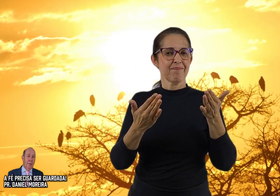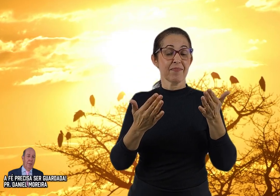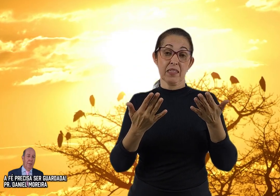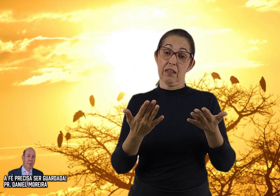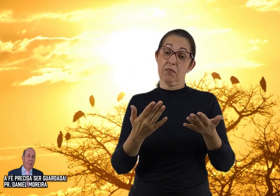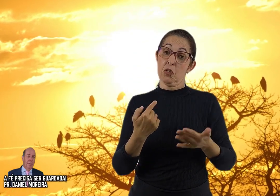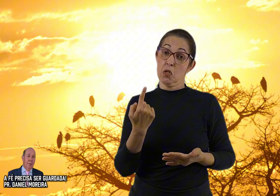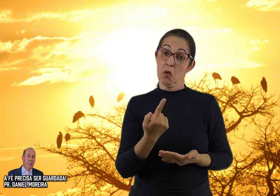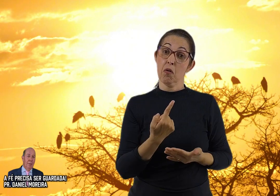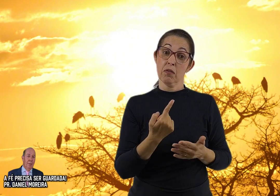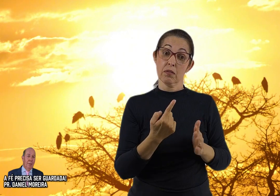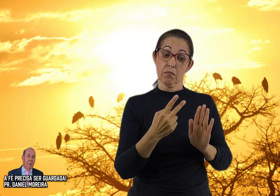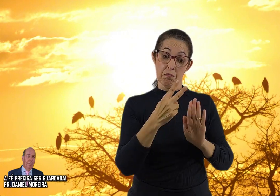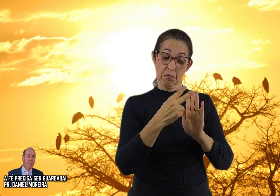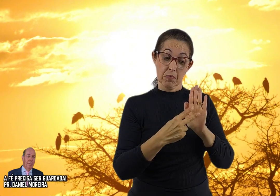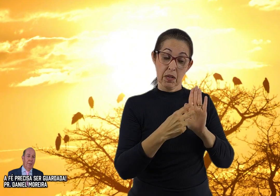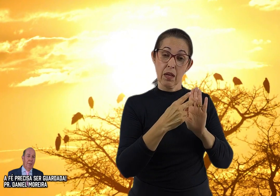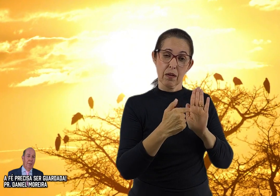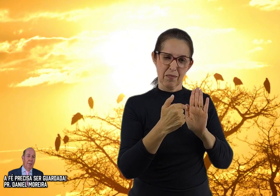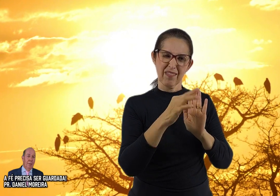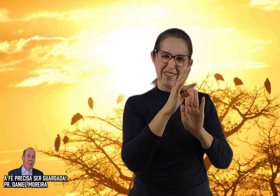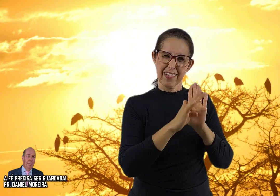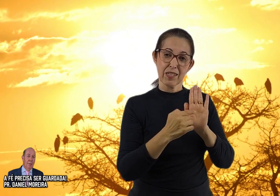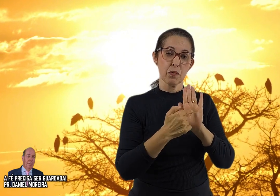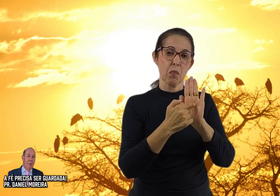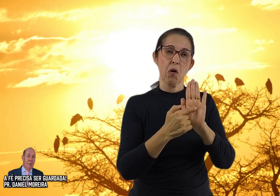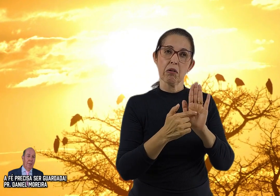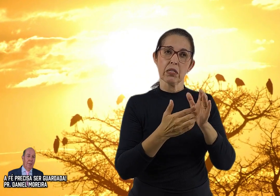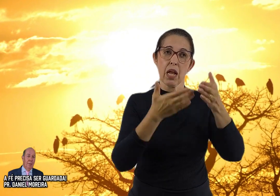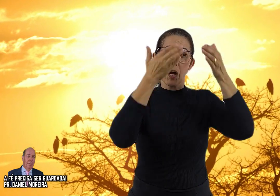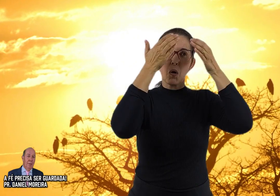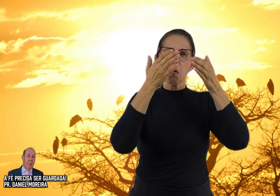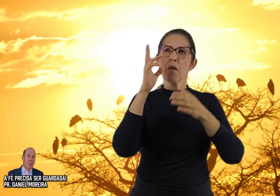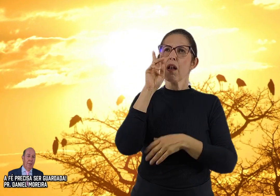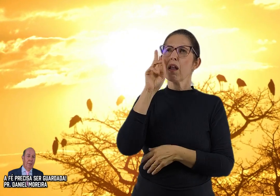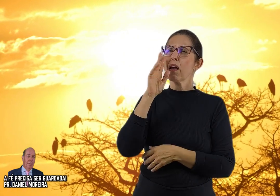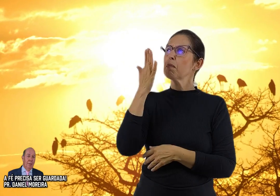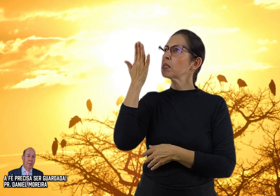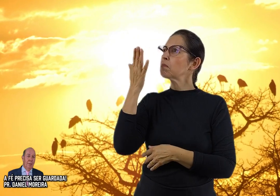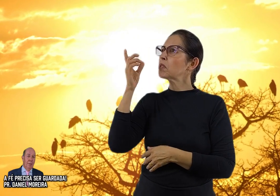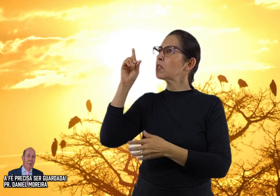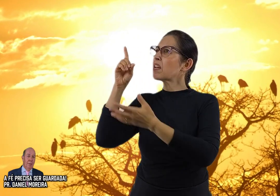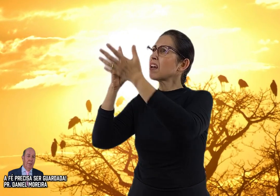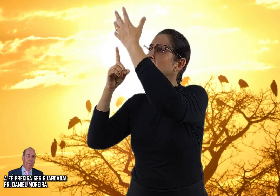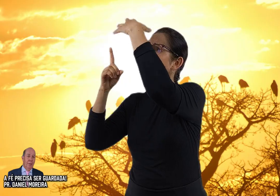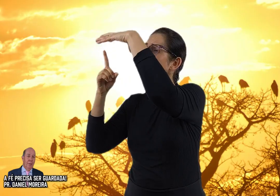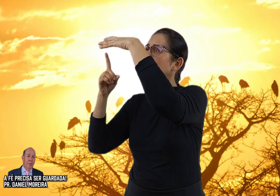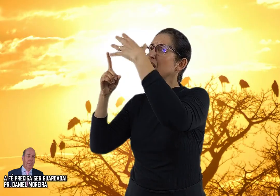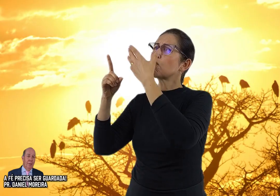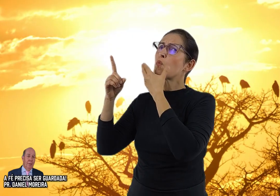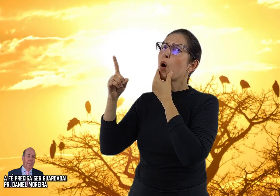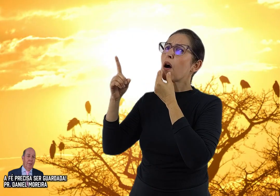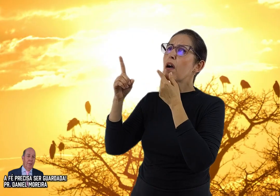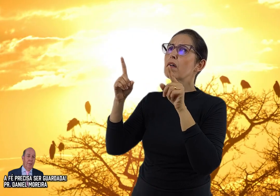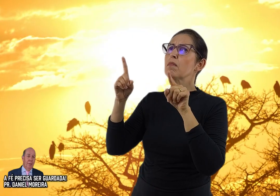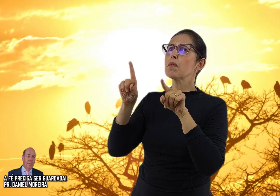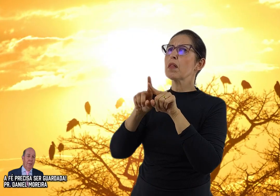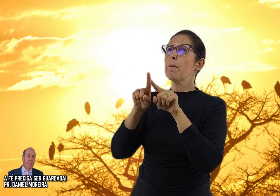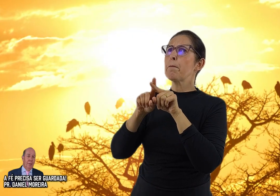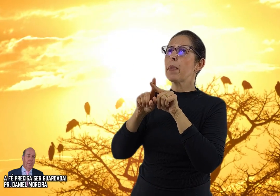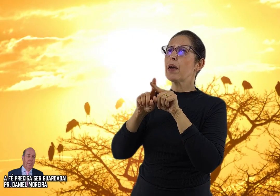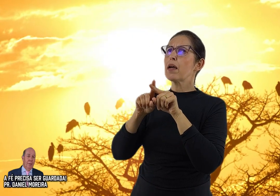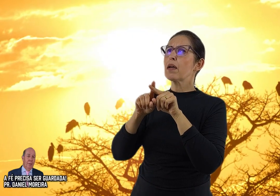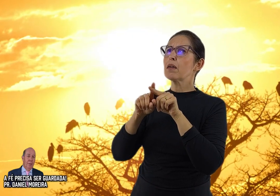Nós lemos aqui sobre coroa, nós lembramos de realeza, de reis, de